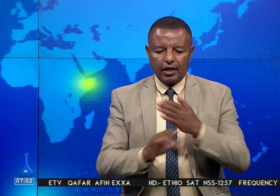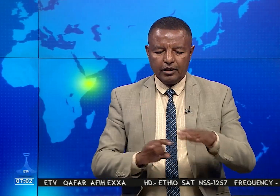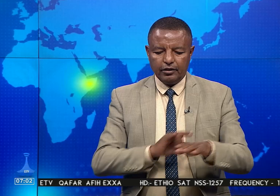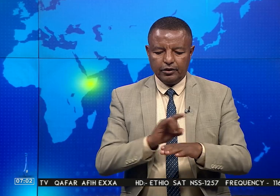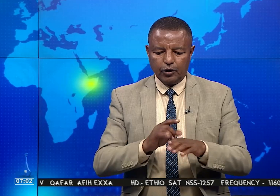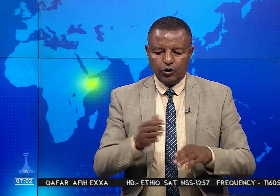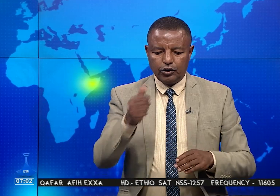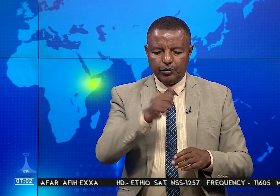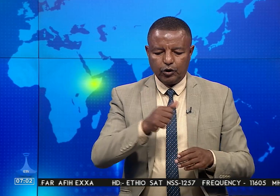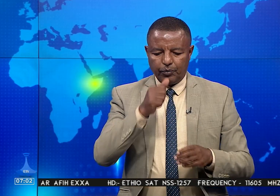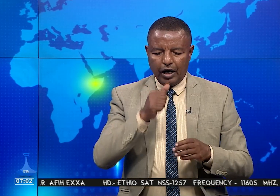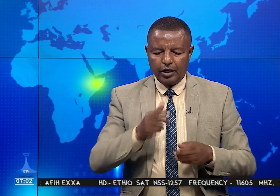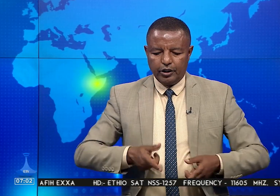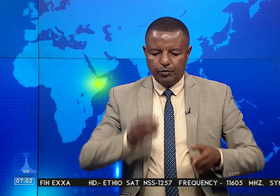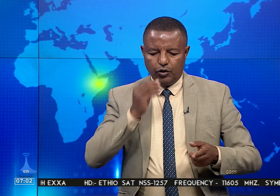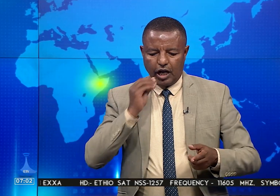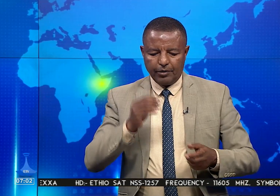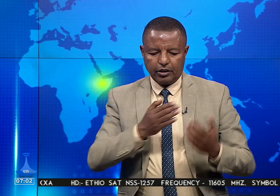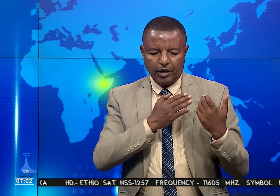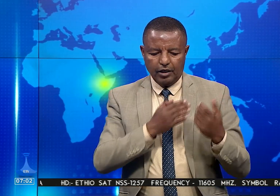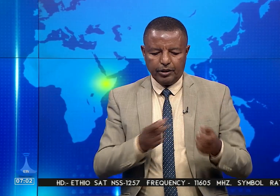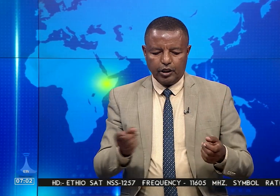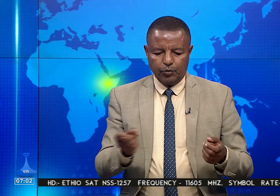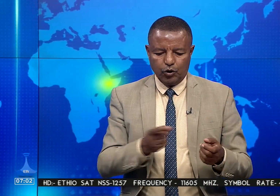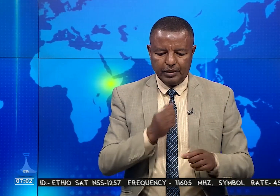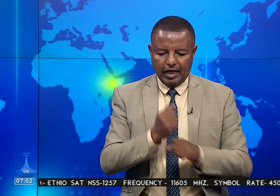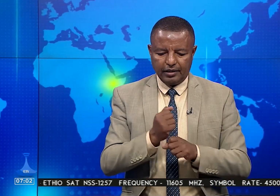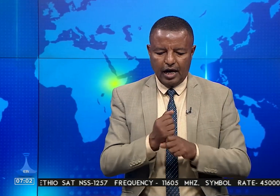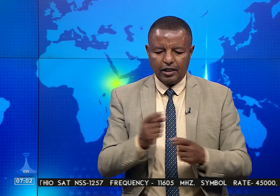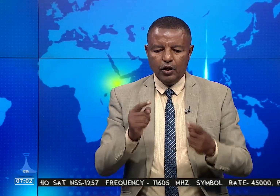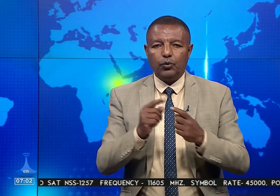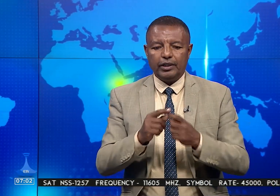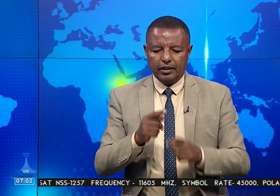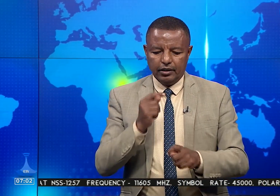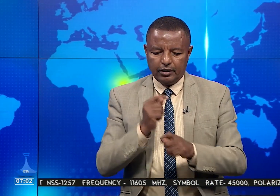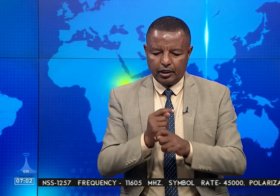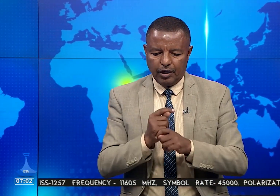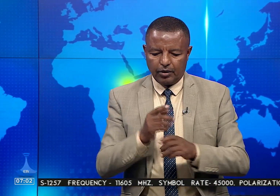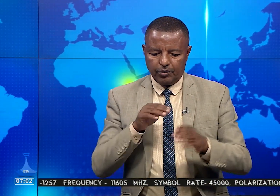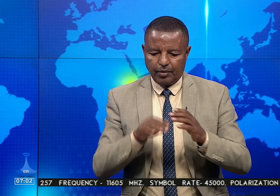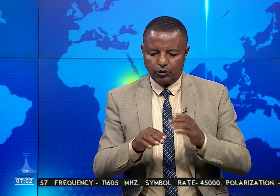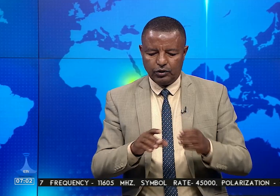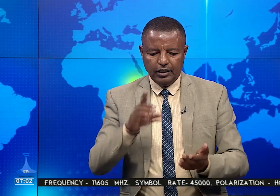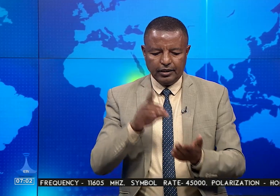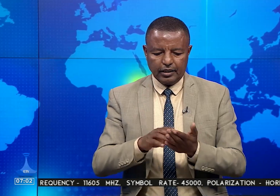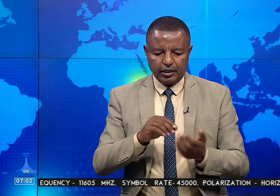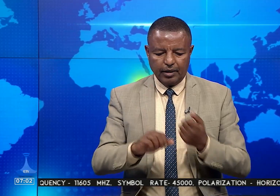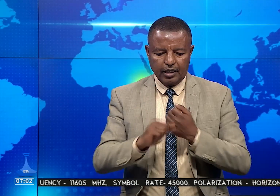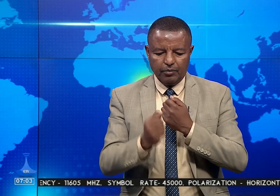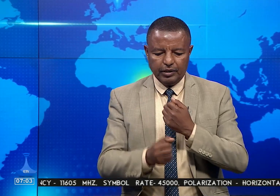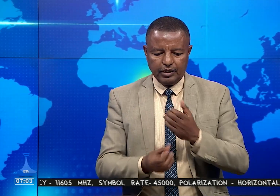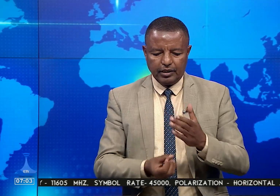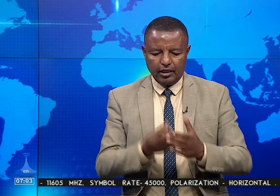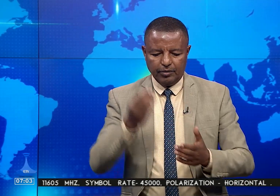የውጭ ሀገር ዜጎች በኢትዮጵያ የመኖሪያ ቤት ባለቤት የሚሆኑበት አሰራር ወደ ተግባር መግባቱን